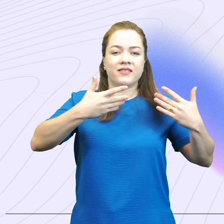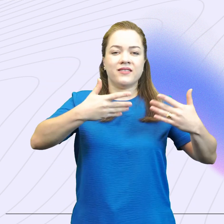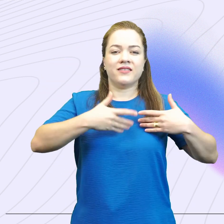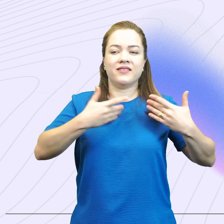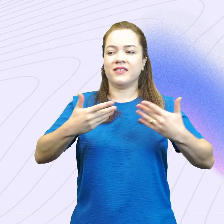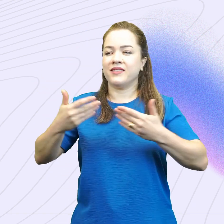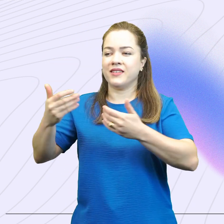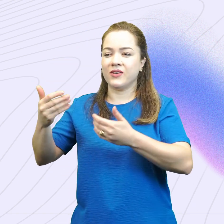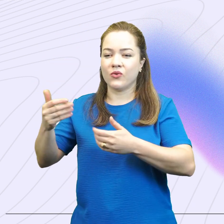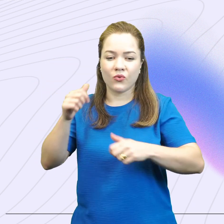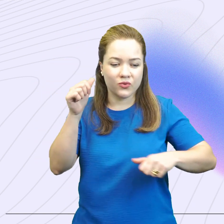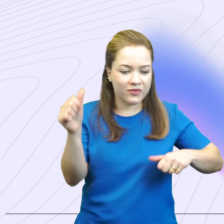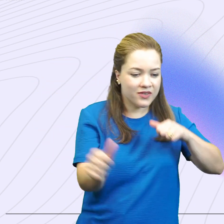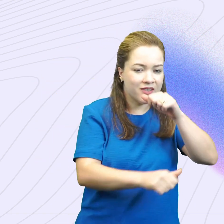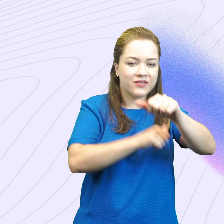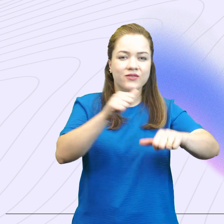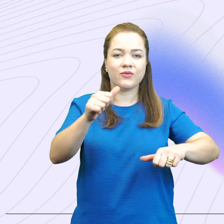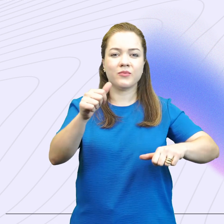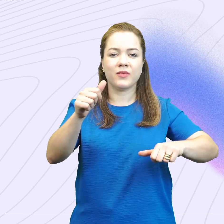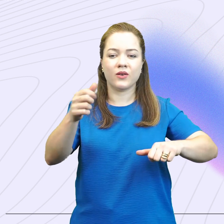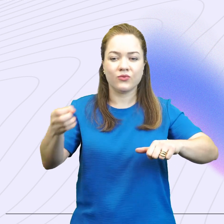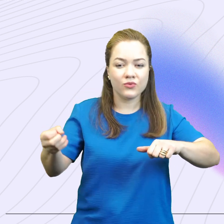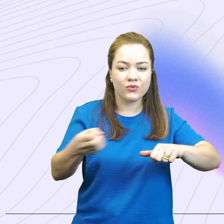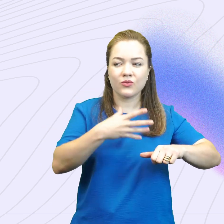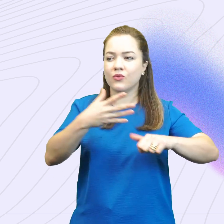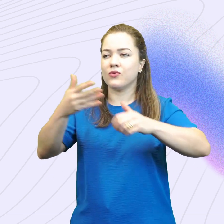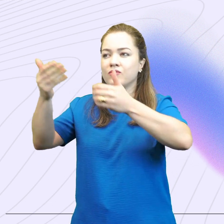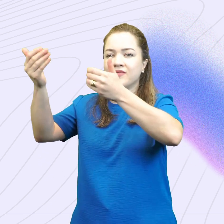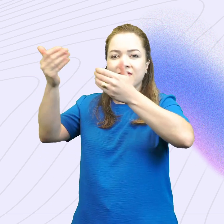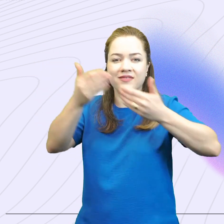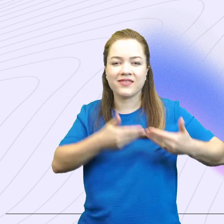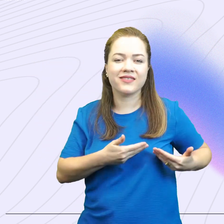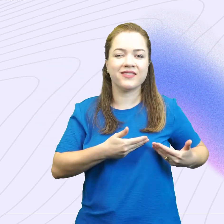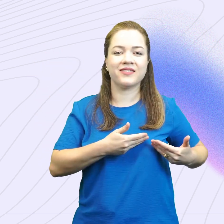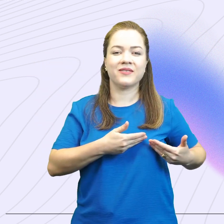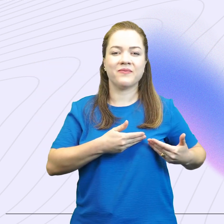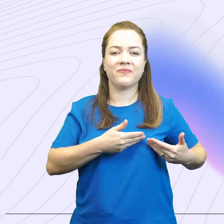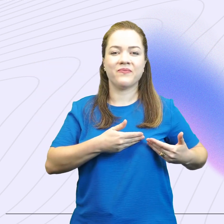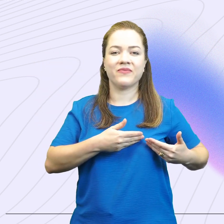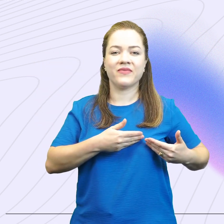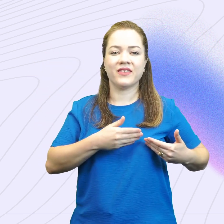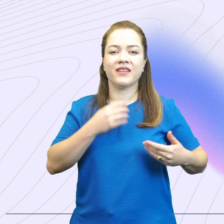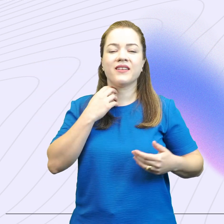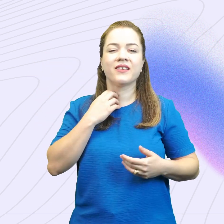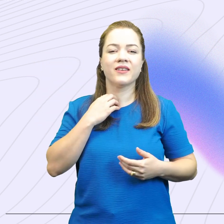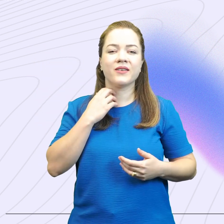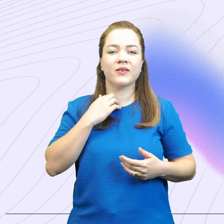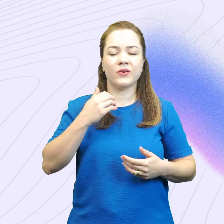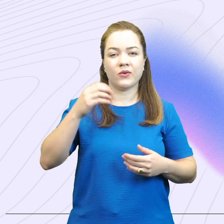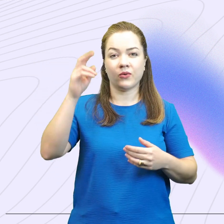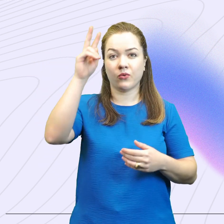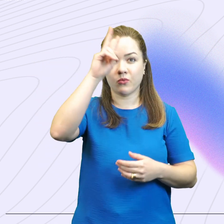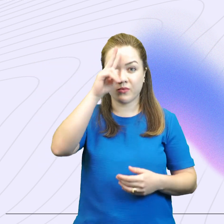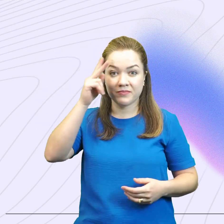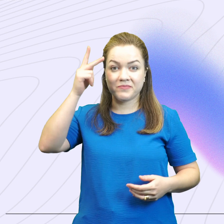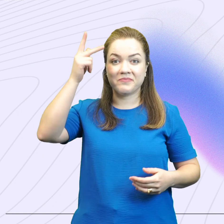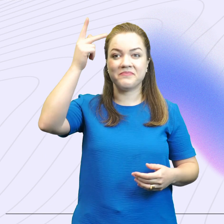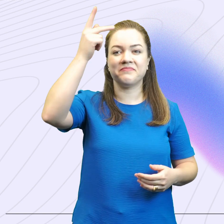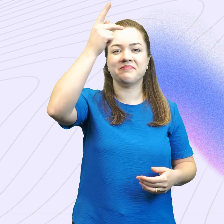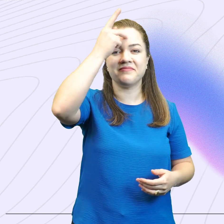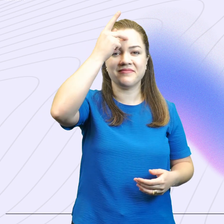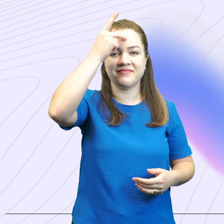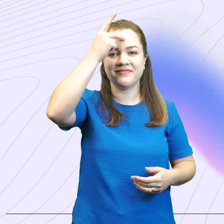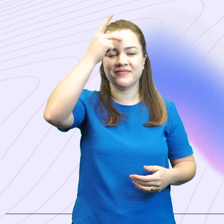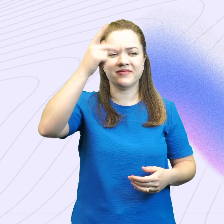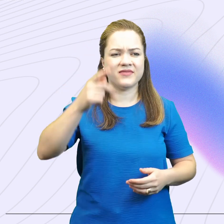traz um renovo, que faz a conversão, que é de fato aquela conversão que é uma rota antes, e quando há uma conversão é uma